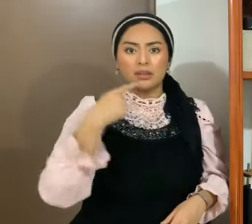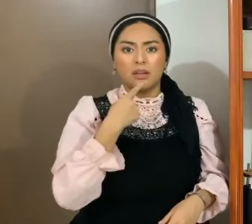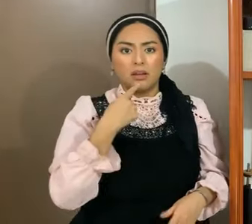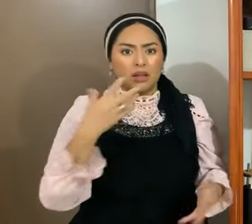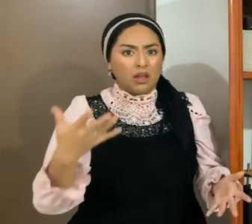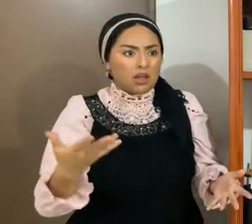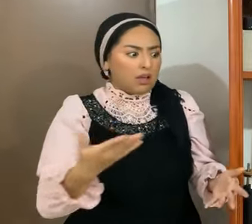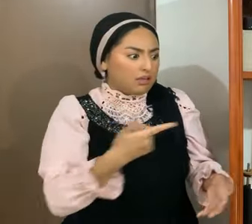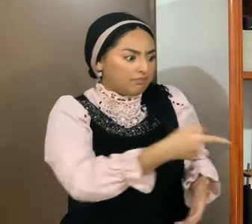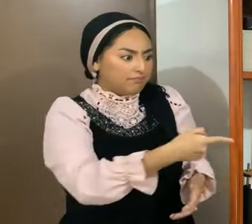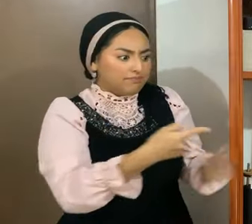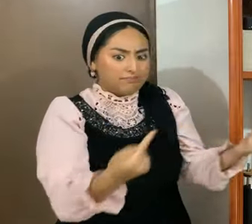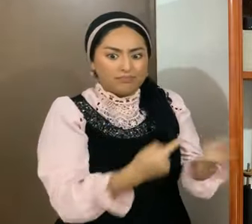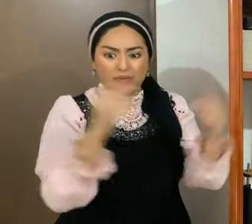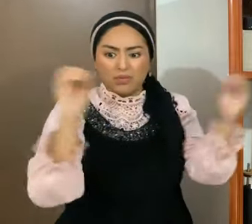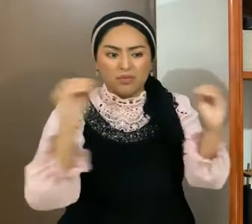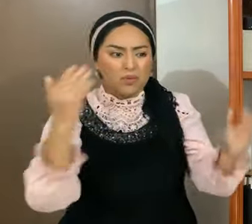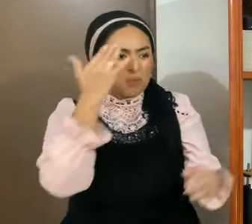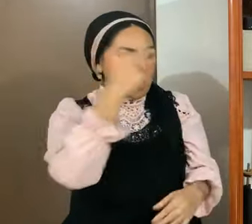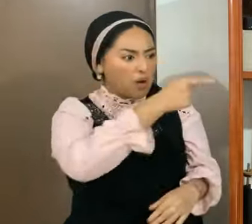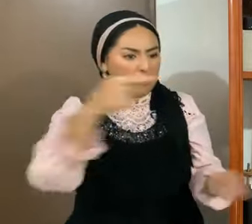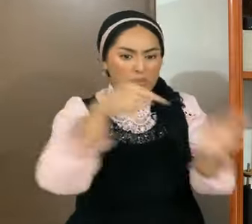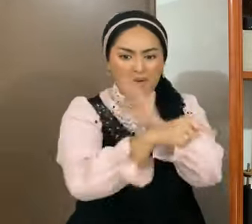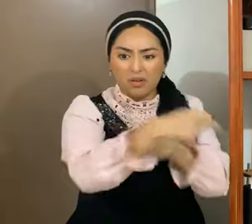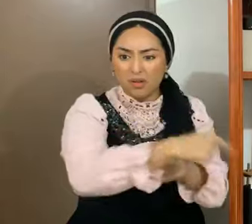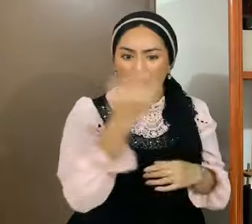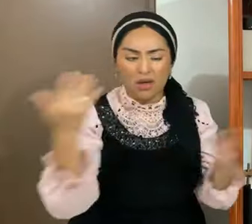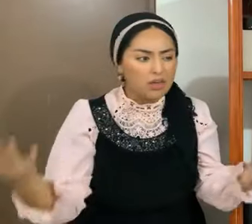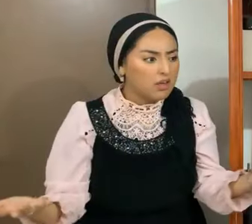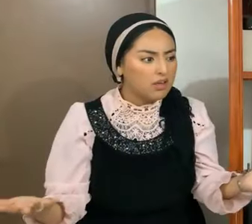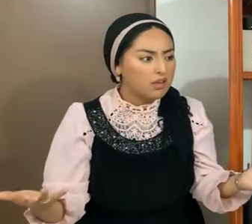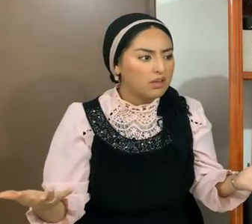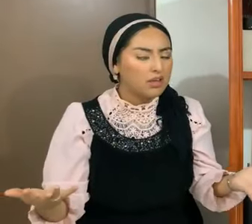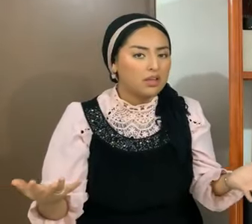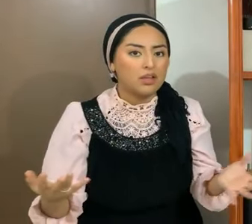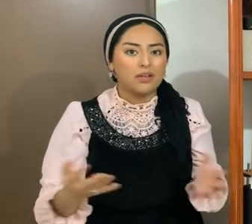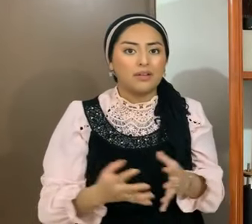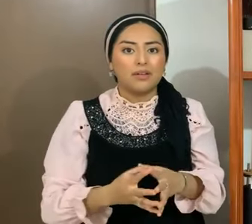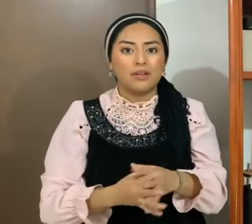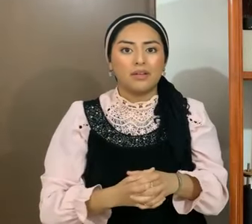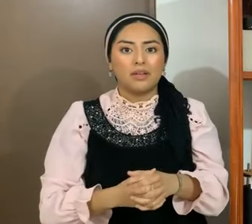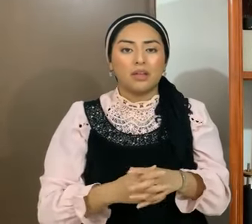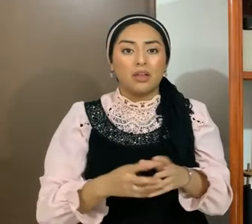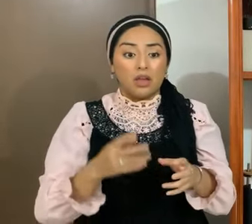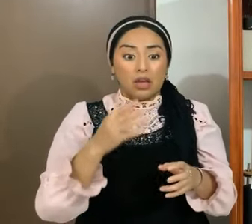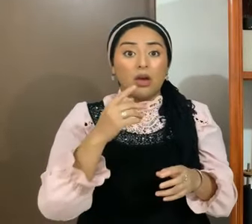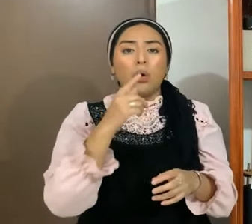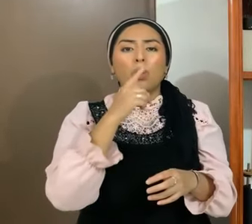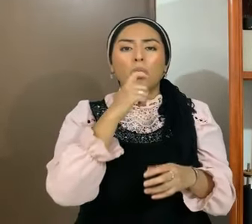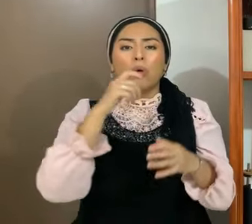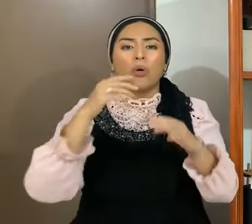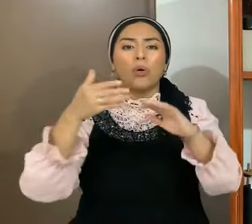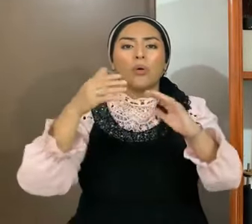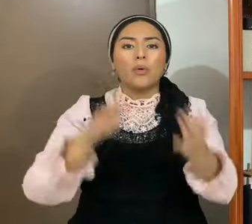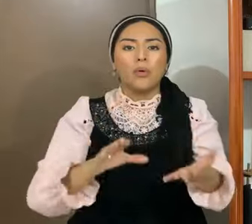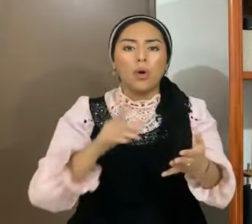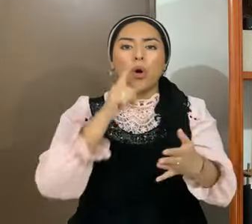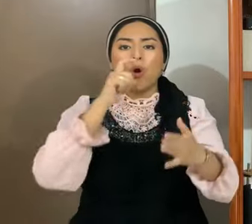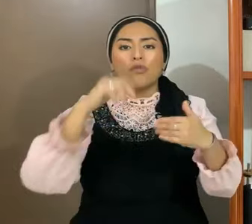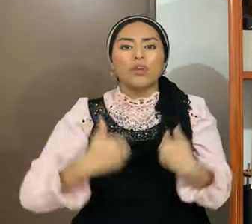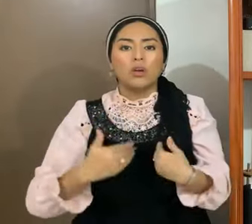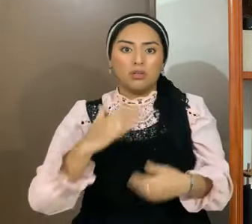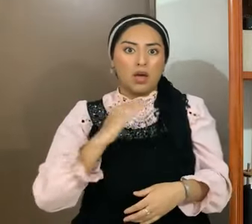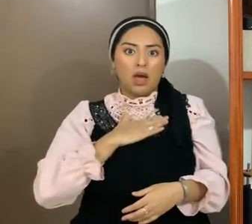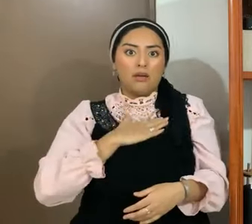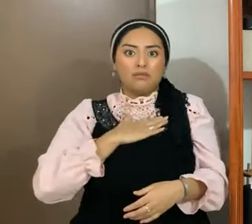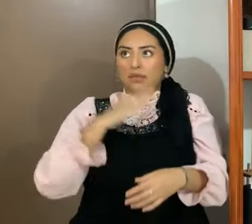éramos nosotros, hermanos y hermanas. Los que debíamos estar allí éramos nosotros, hermanos y hermanas.